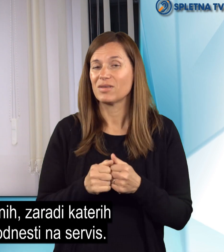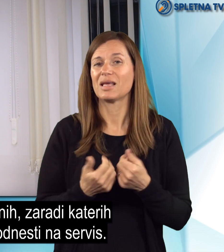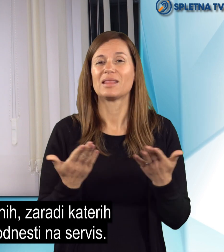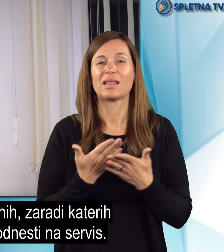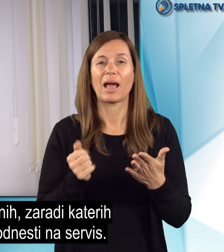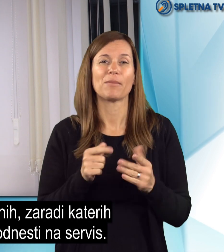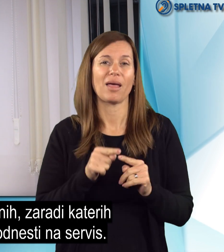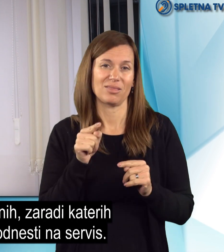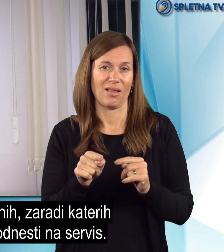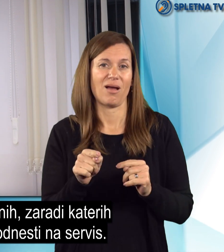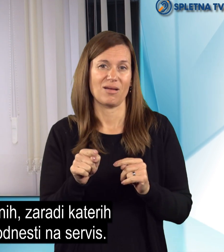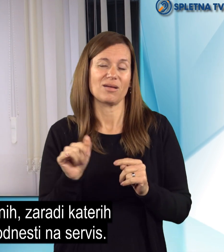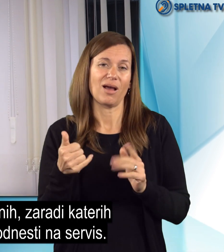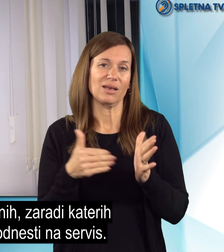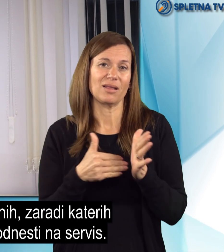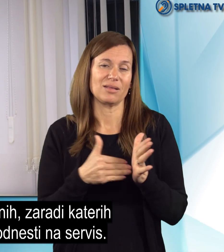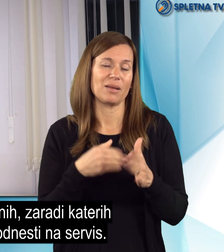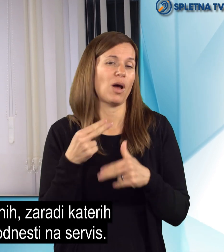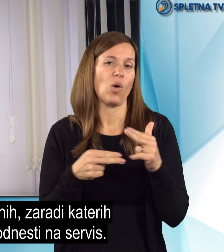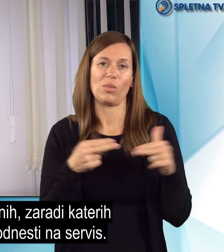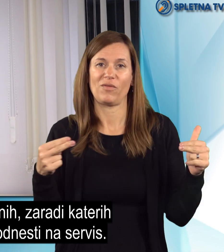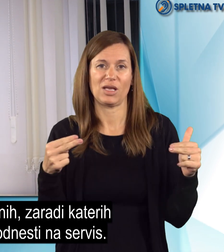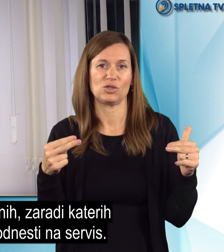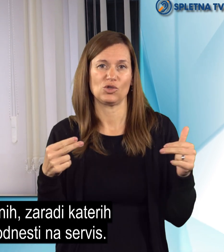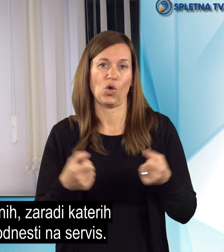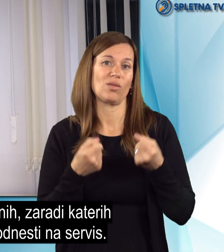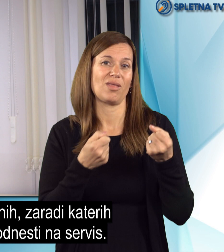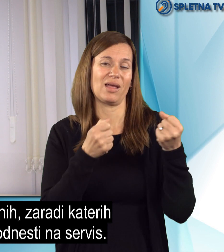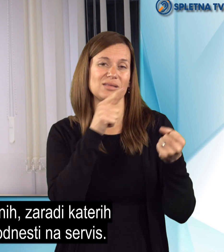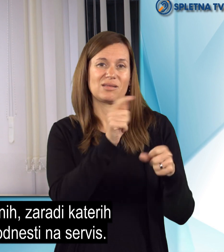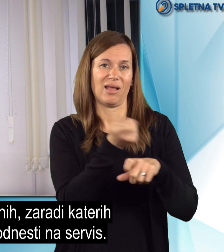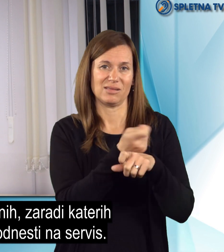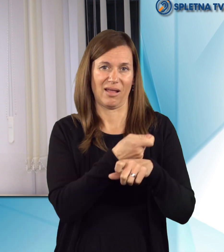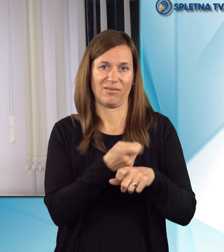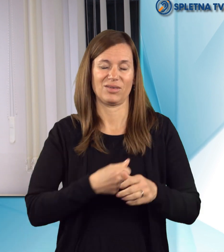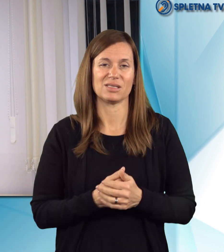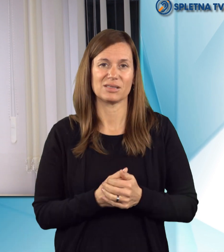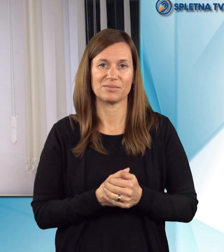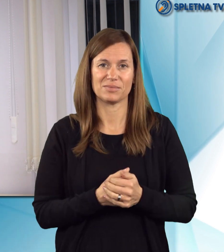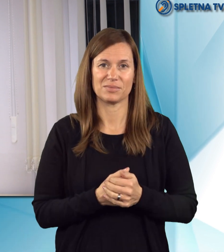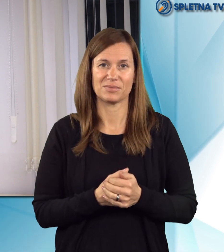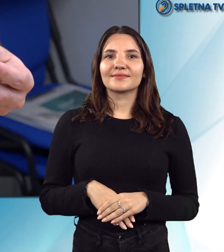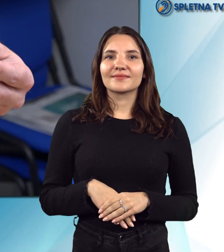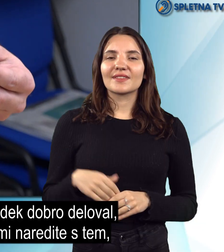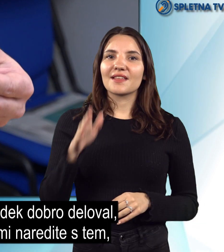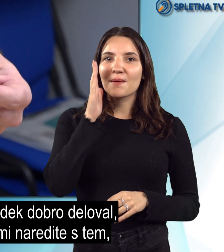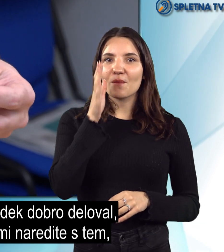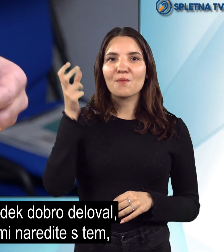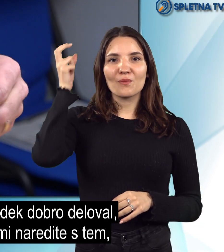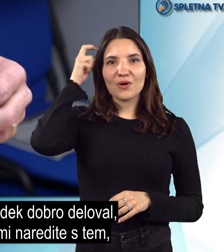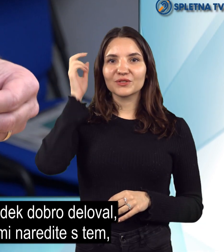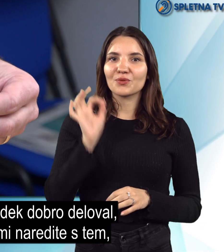je pa takega, kar je treba obvezno nesti na servis. Da bo